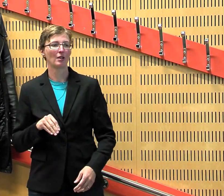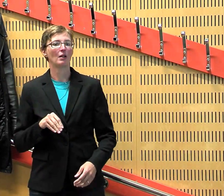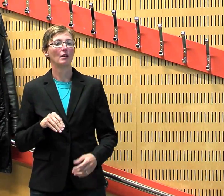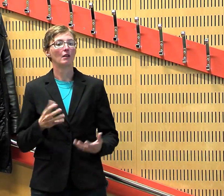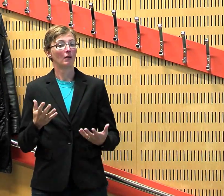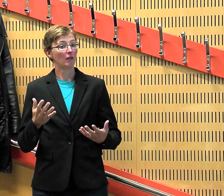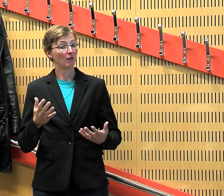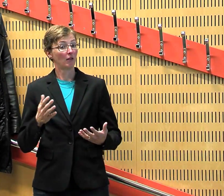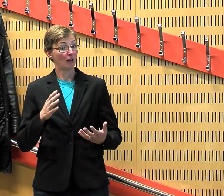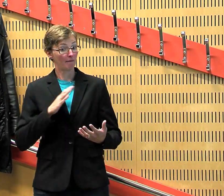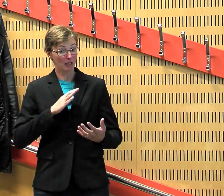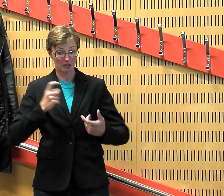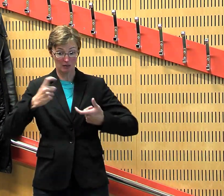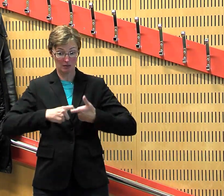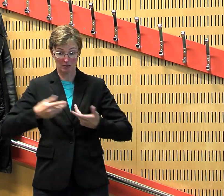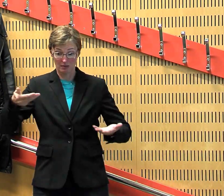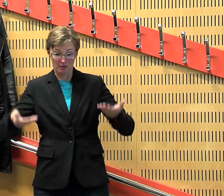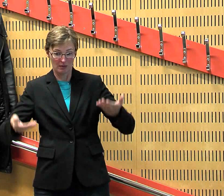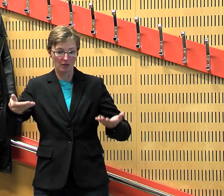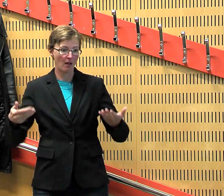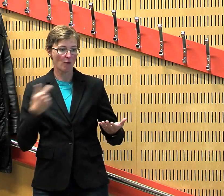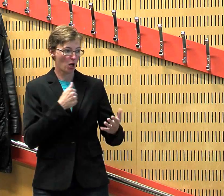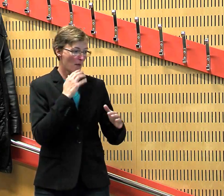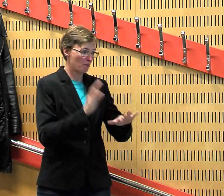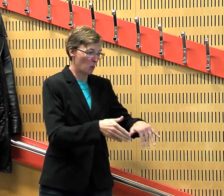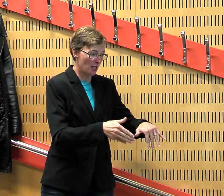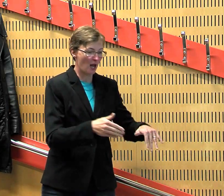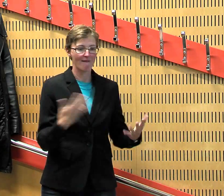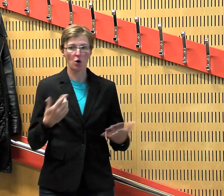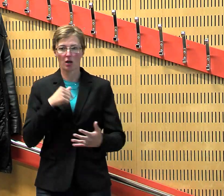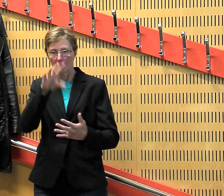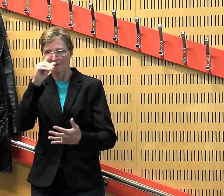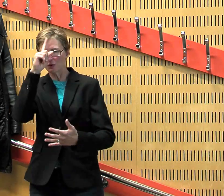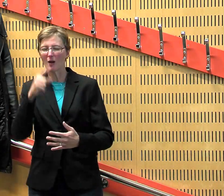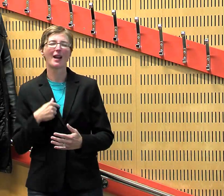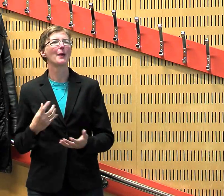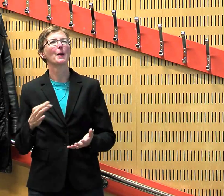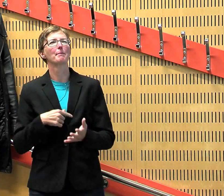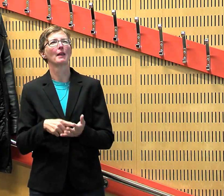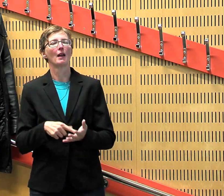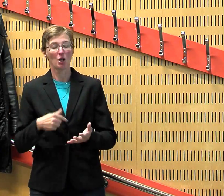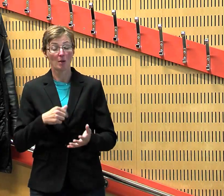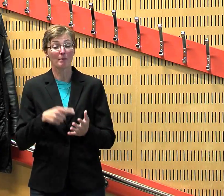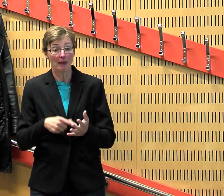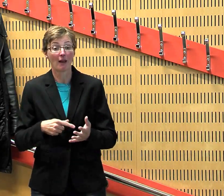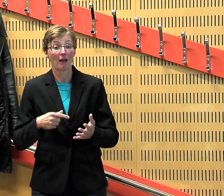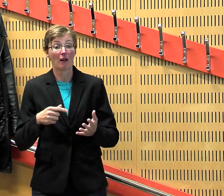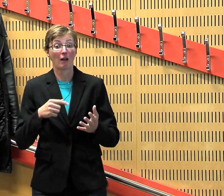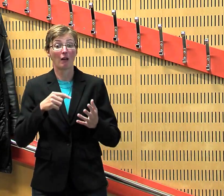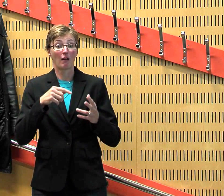faktiskt producerar respektive vad man förstår? Eller frågan är mer så här, har det gjorts någon forskning, undersökning någonstans i världen på där man